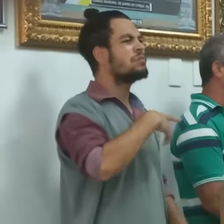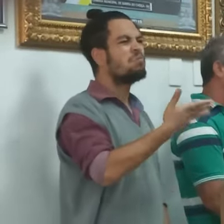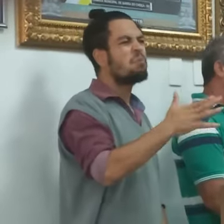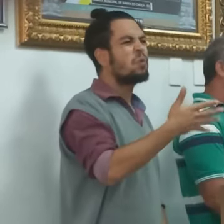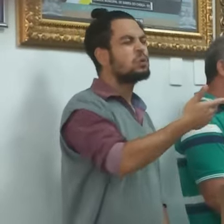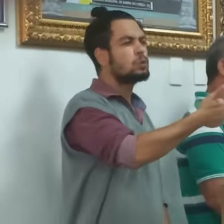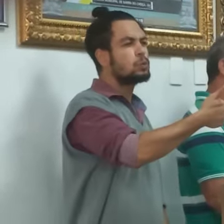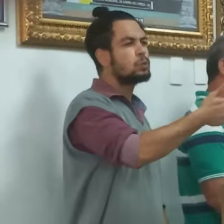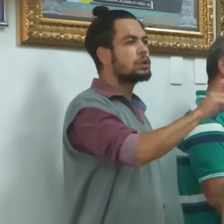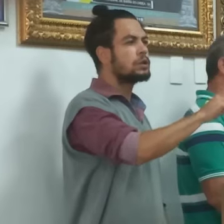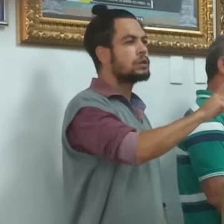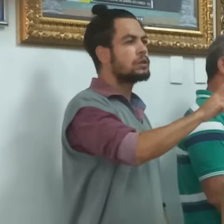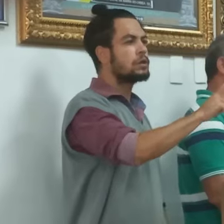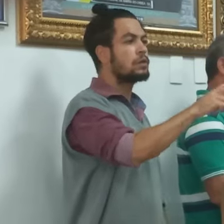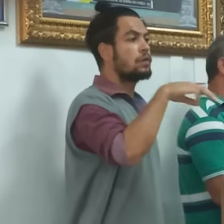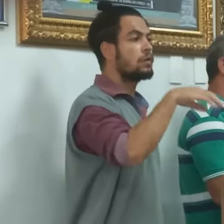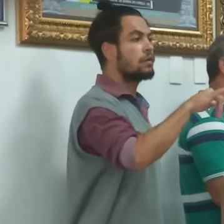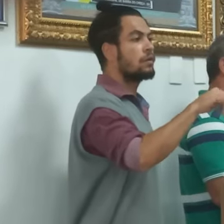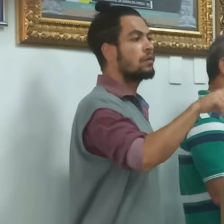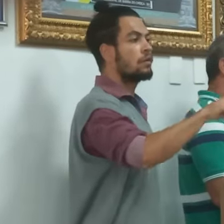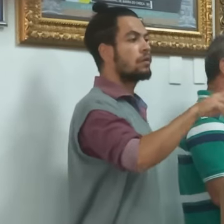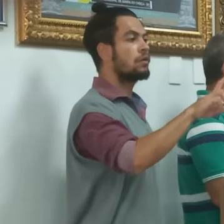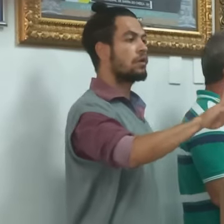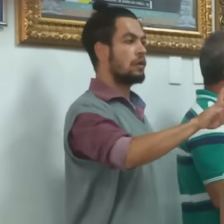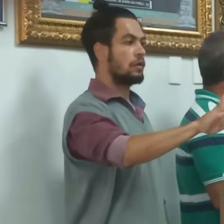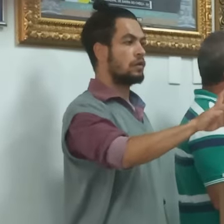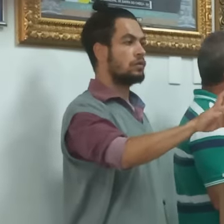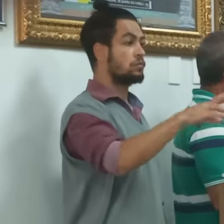reais. É isso, senhor ex-presidente.